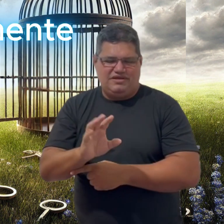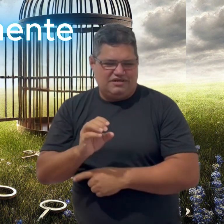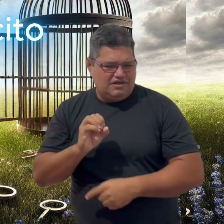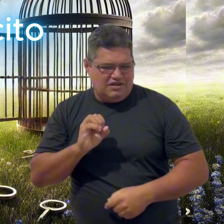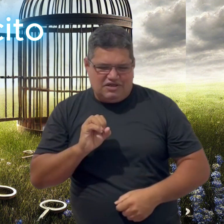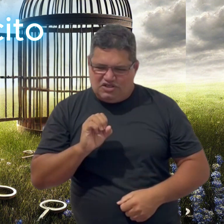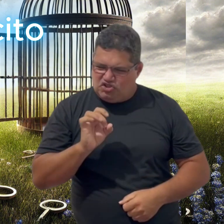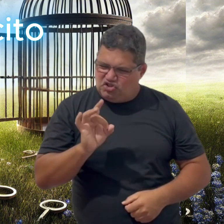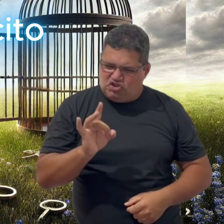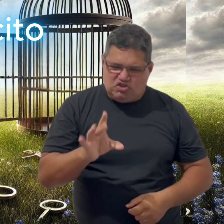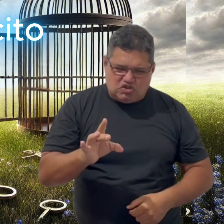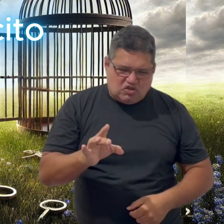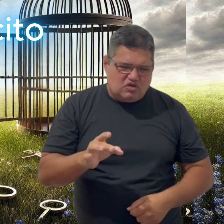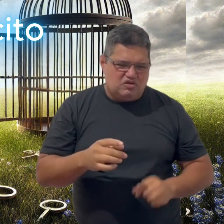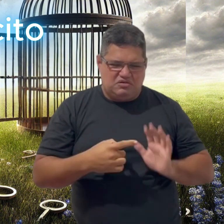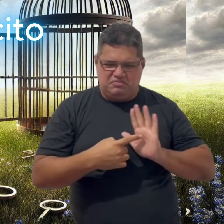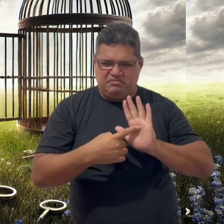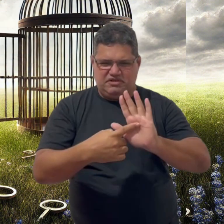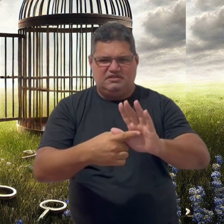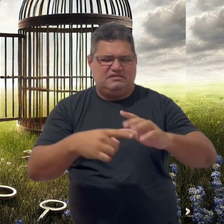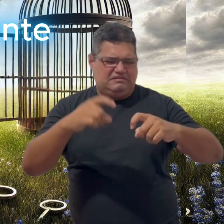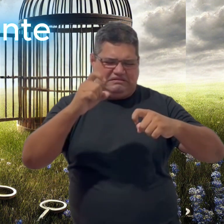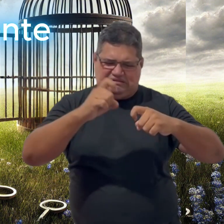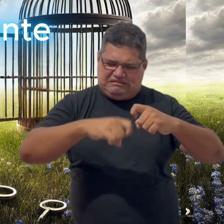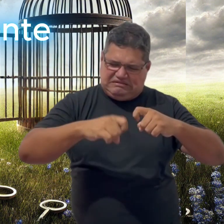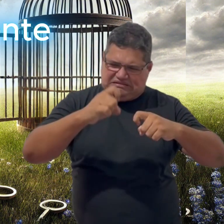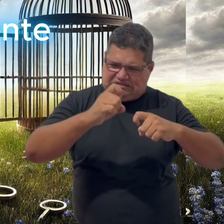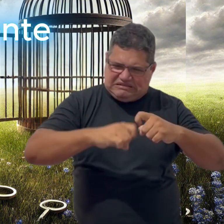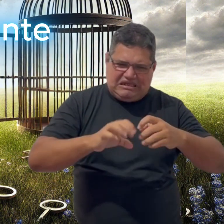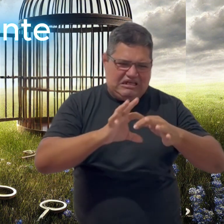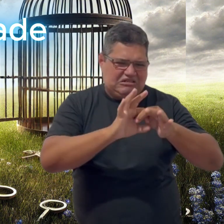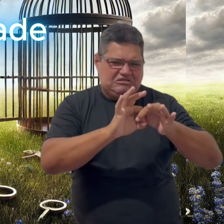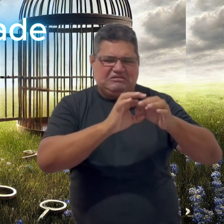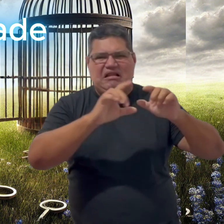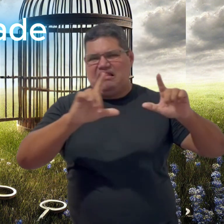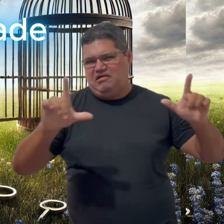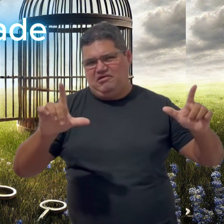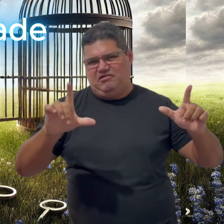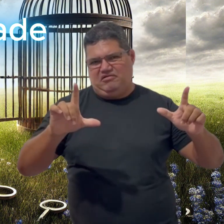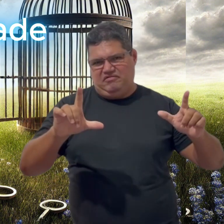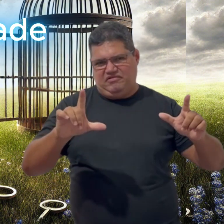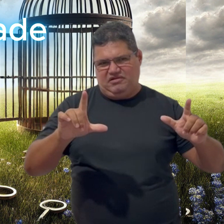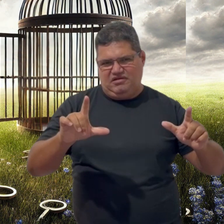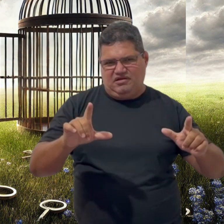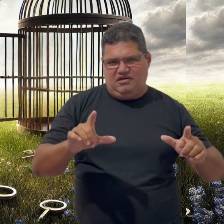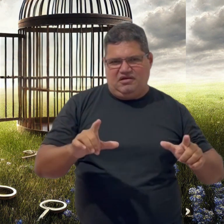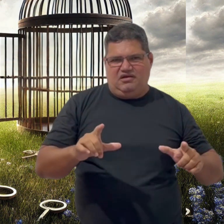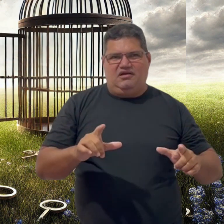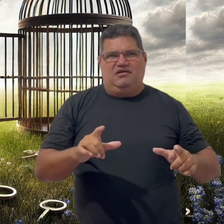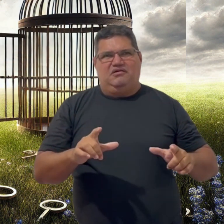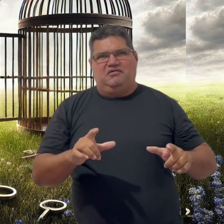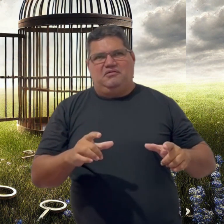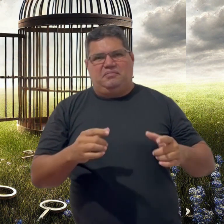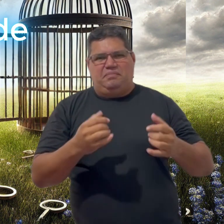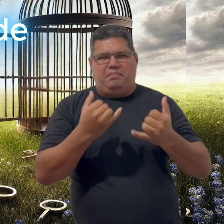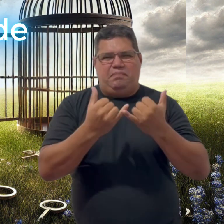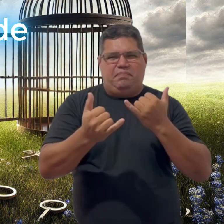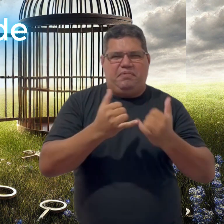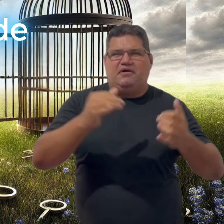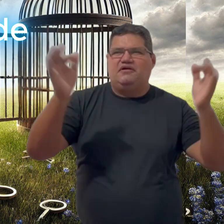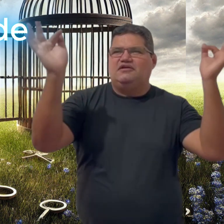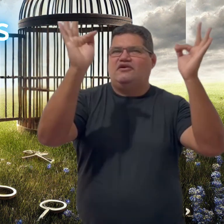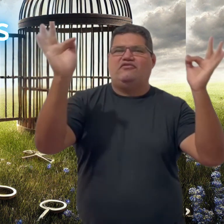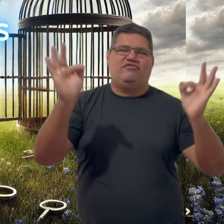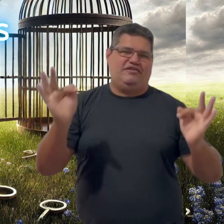constantemente o sexo ilícito como a fonte da felicidade, em